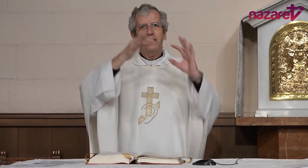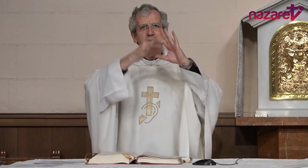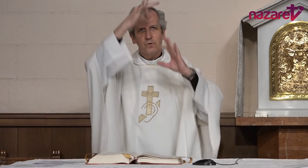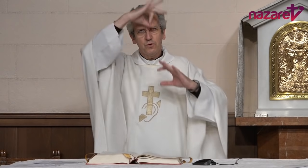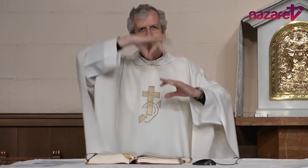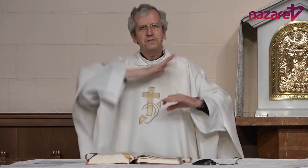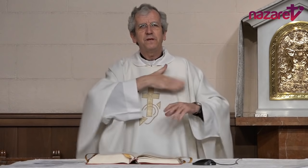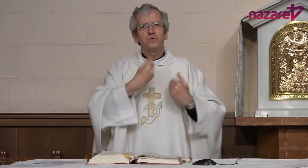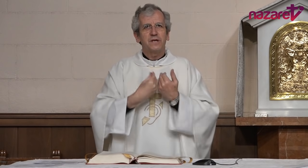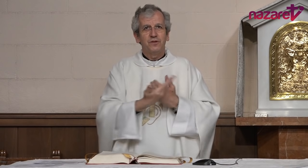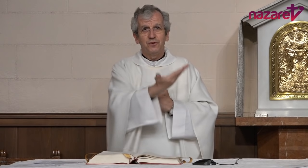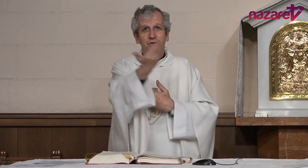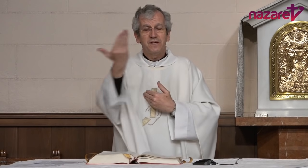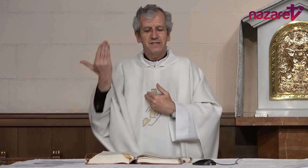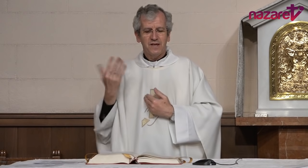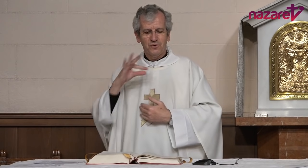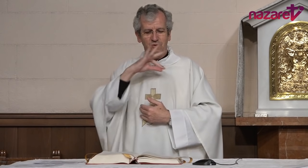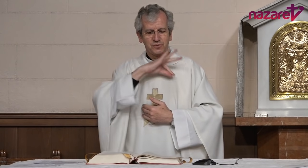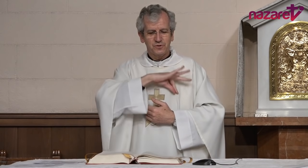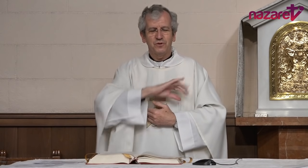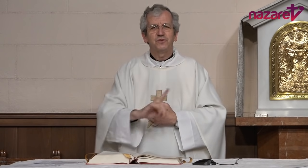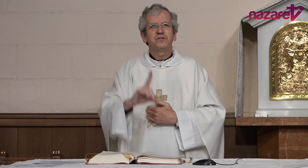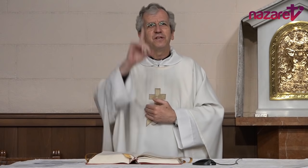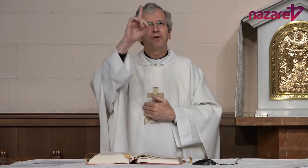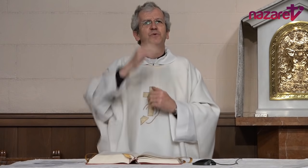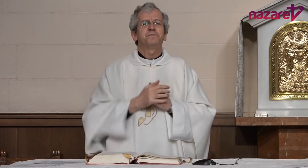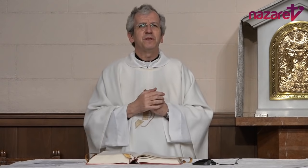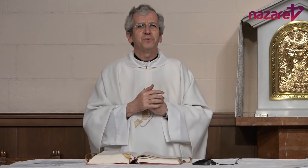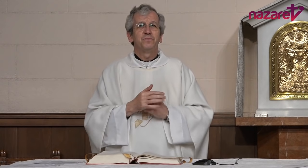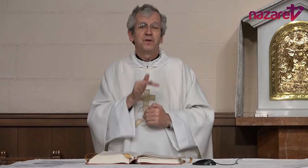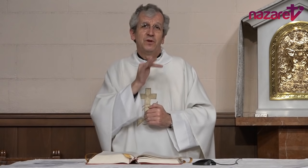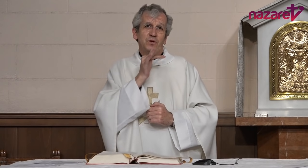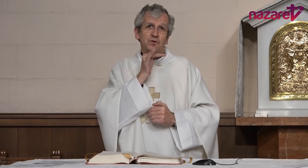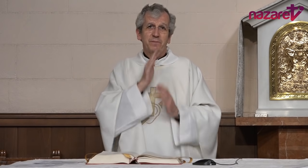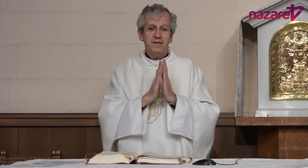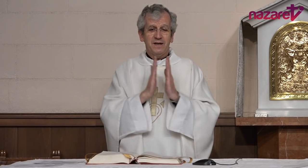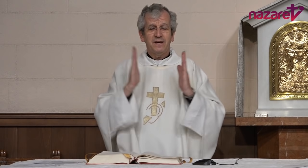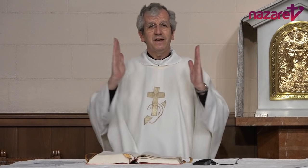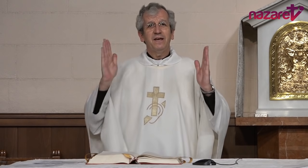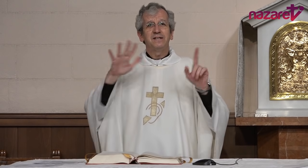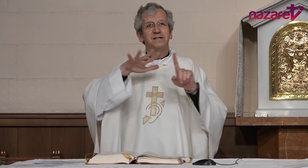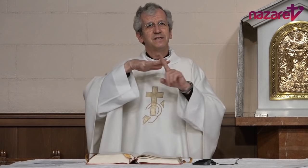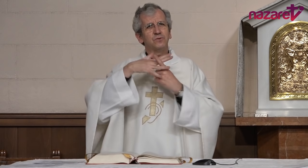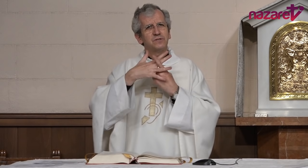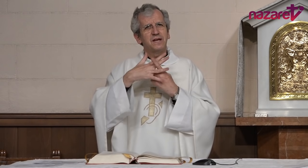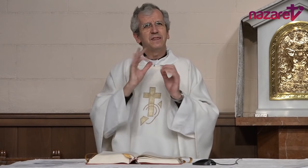Padre y la comunión del Espíritu Santo estén con todos vosotros y con tu espíritu. Todavía en esas